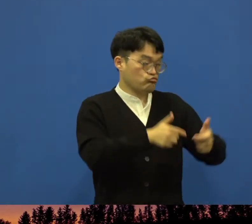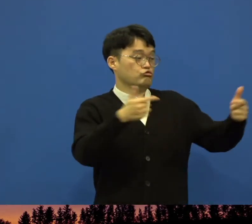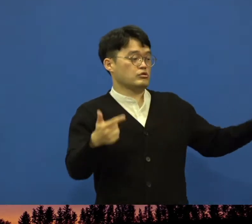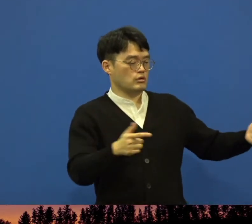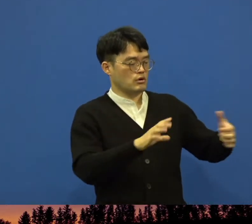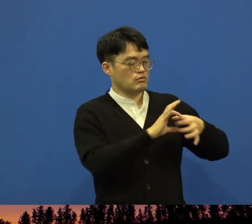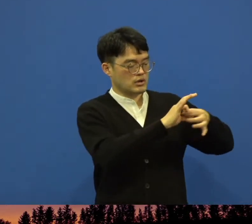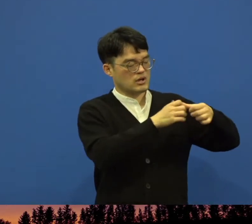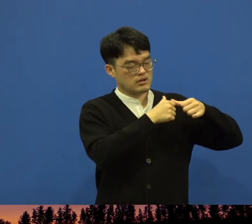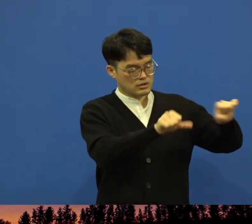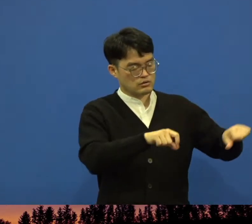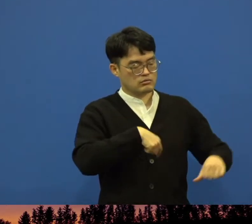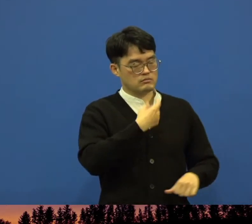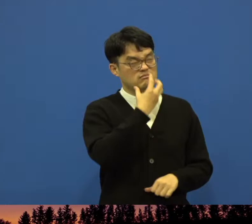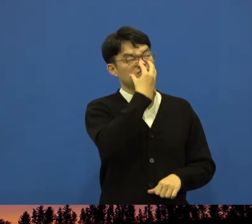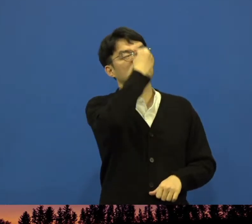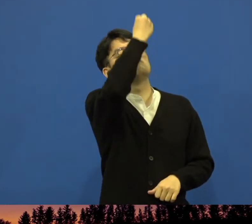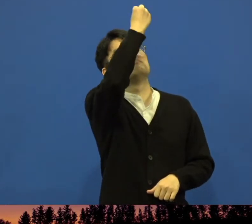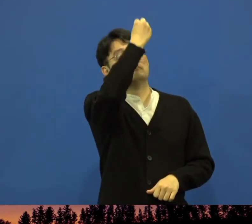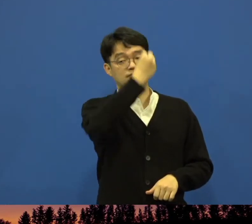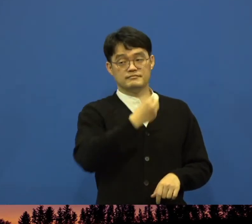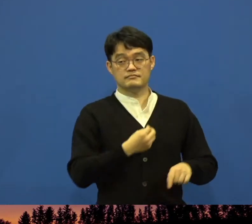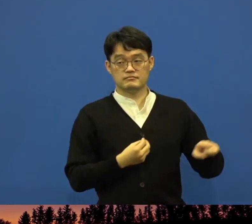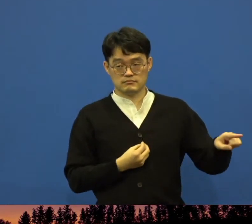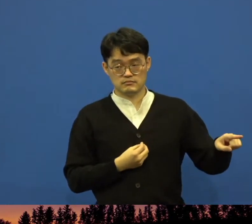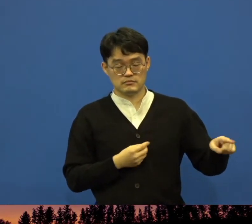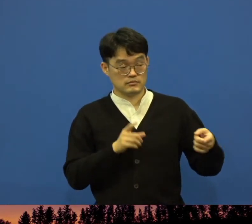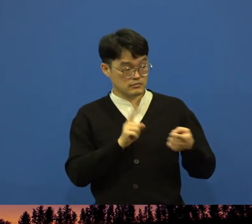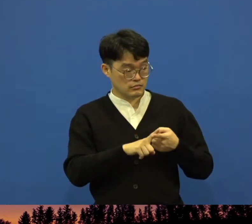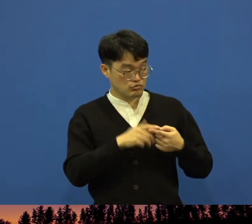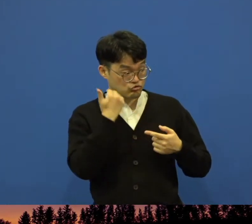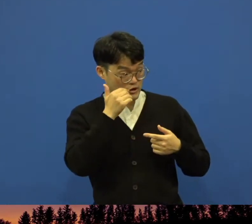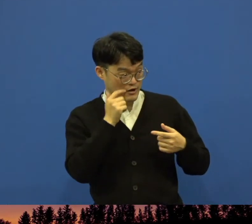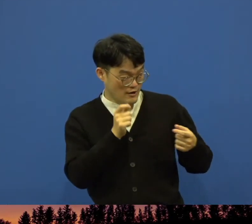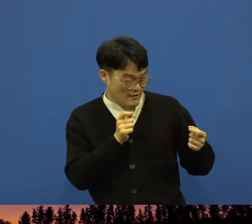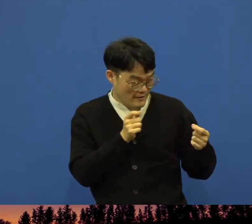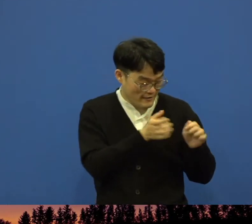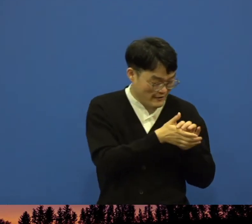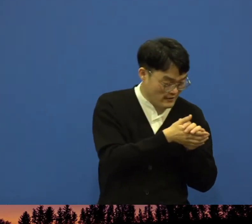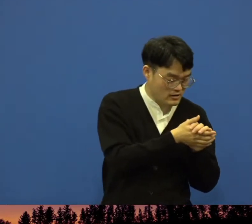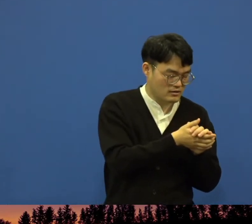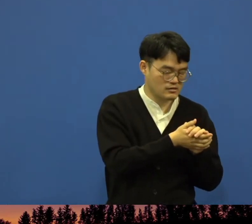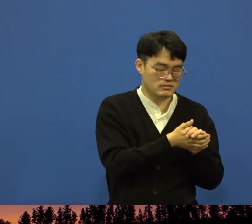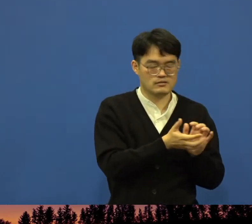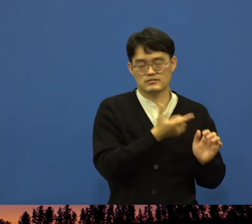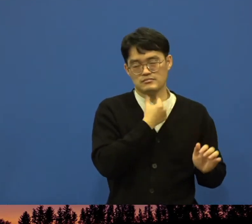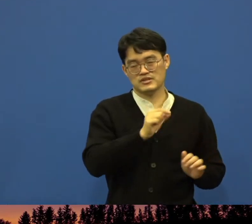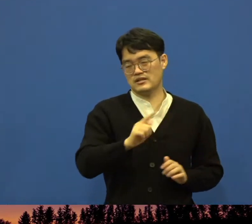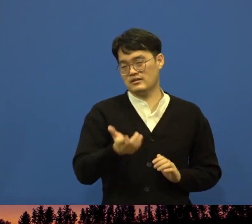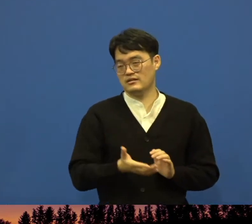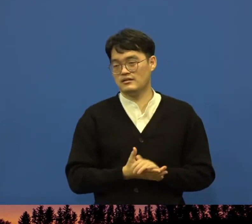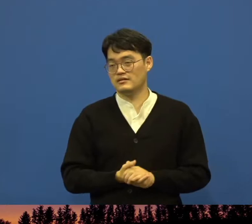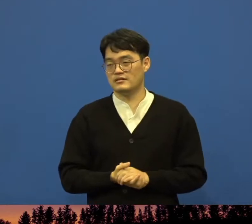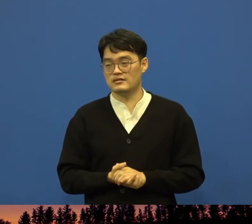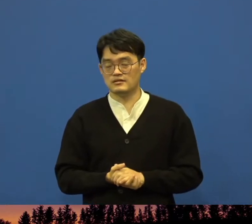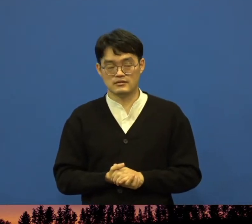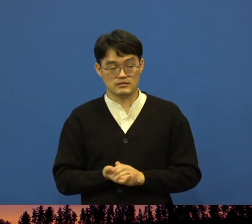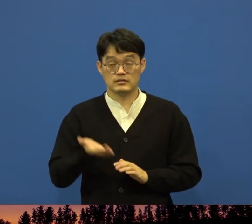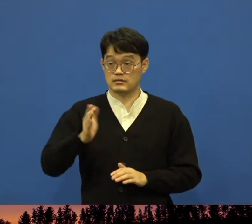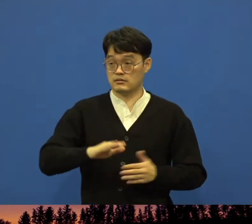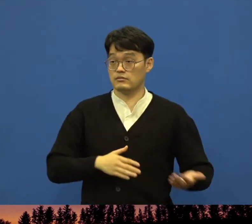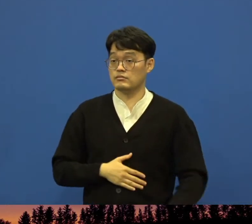스스로 교만하고 누가 그거를 가까이 하겠습니까? 가장 안타까운 불효죠. 그러나